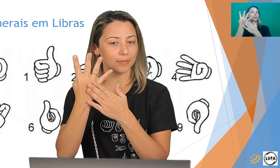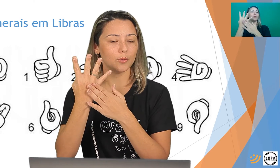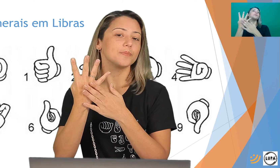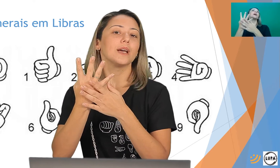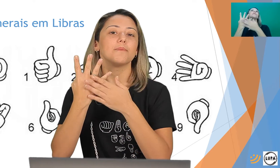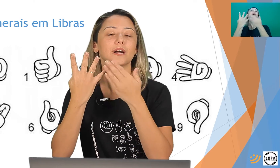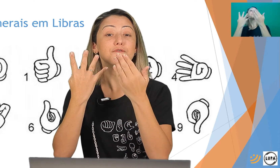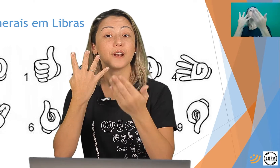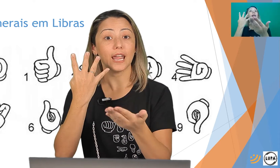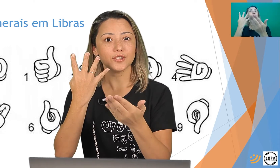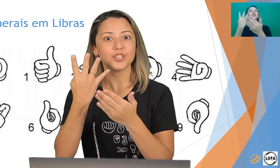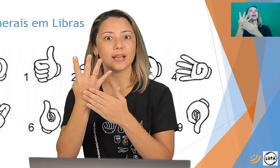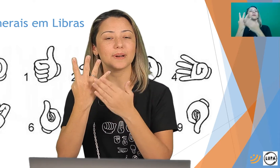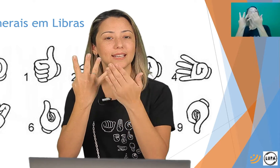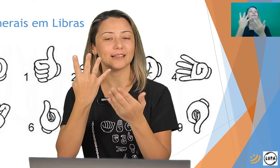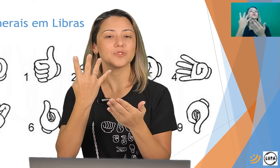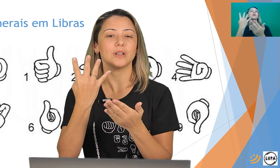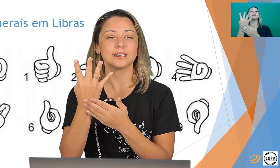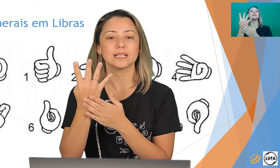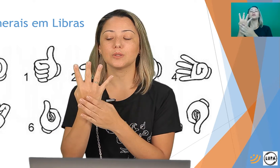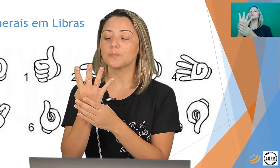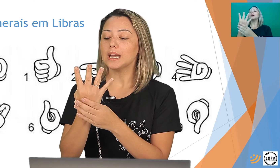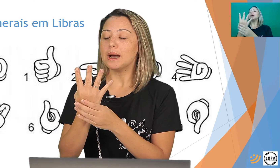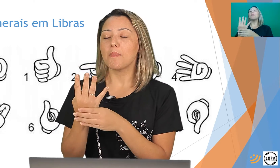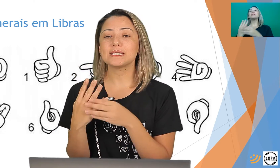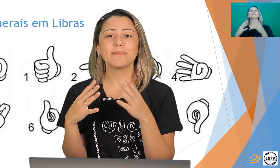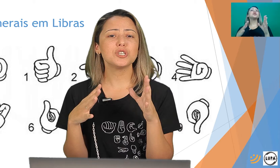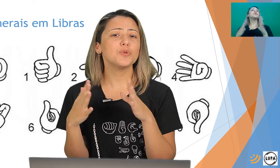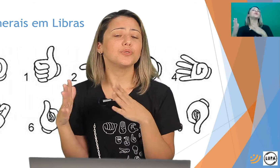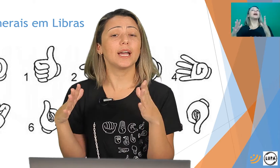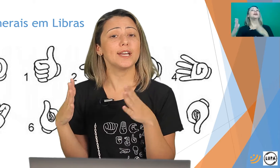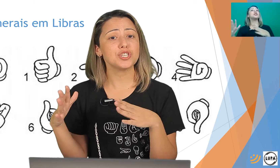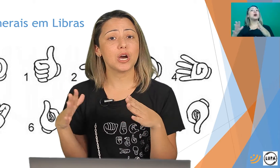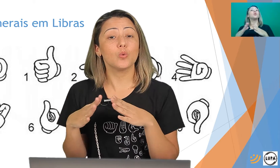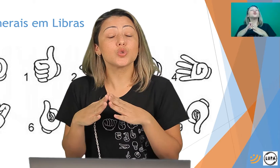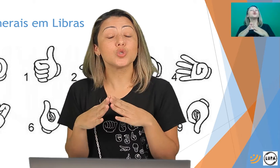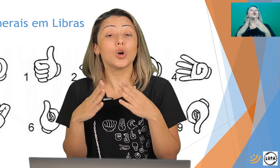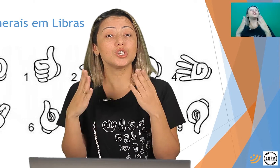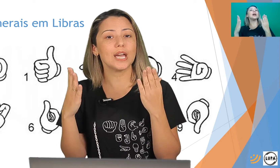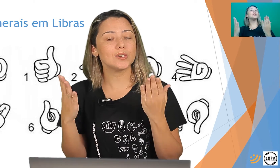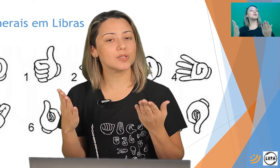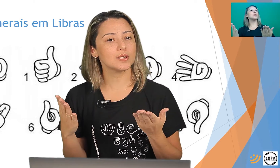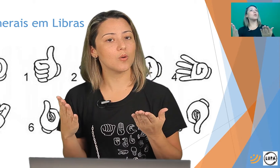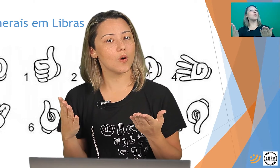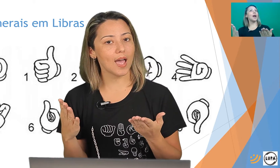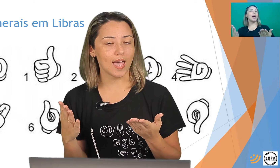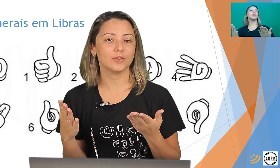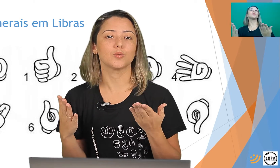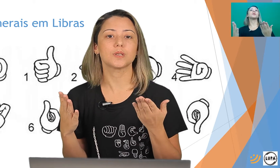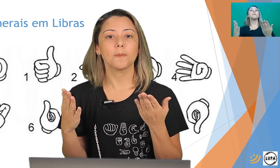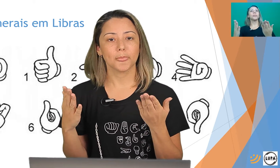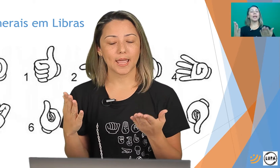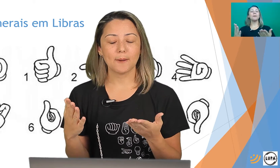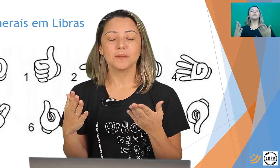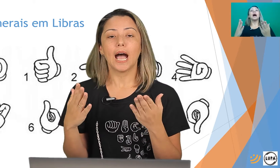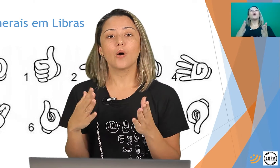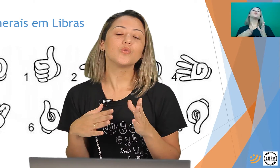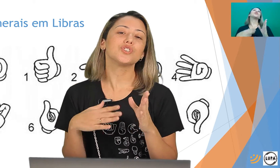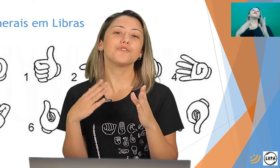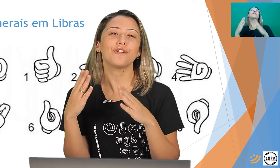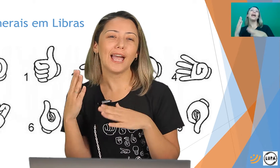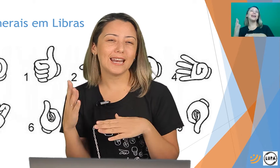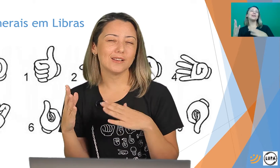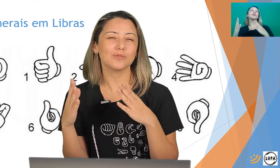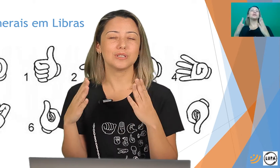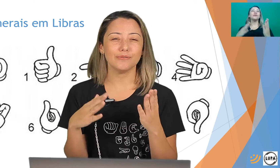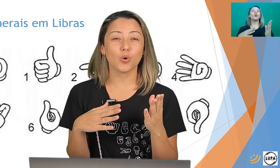dorso da mão para frente, né, para quem está visualizando. Mas depende muito da região. Os dois jeitos estão corretos, tá?